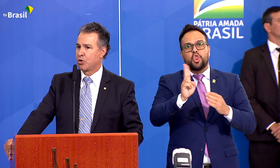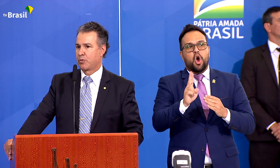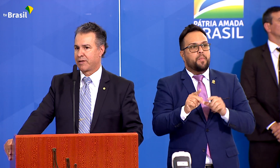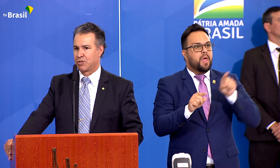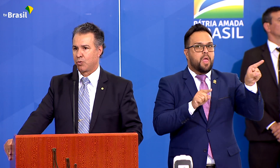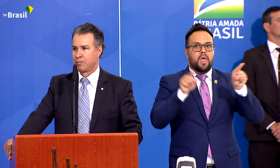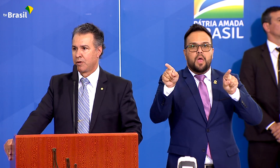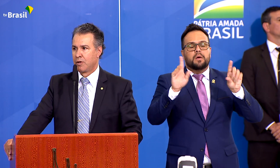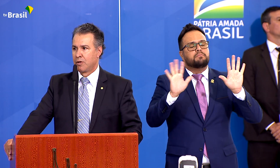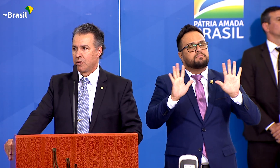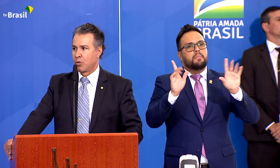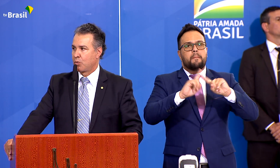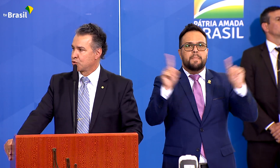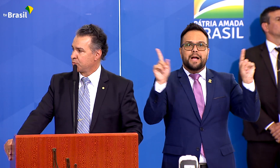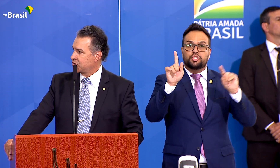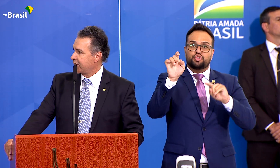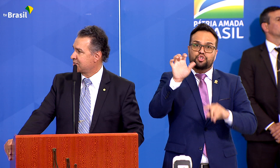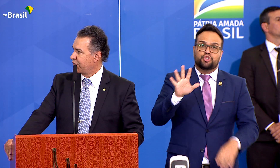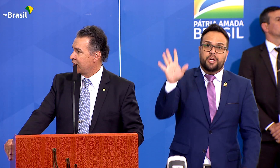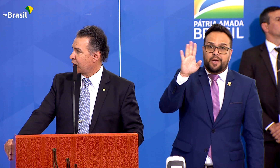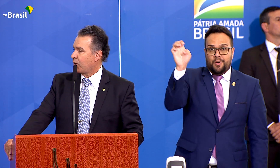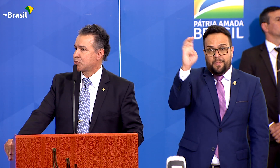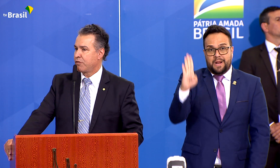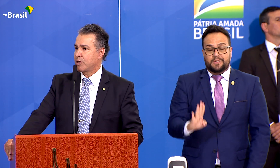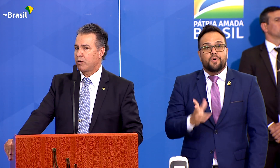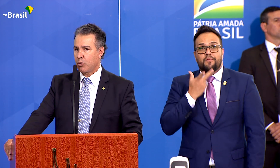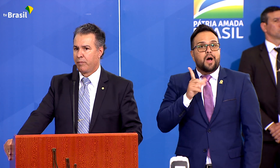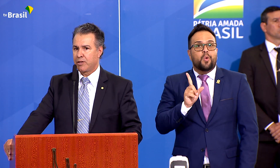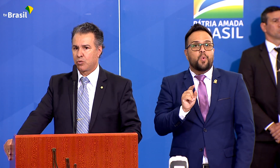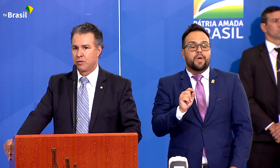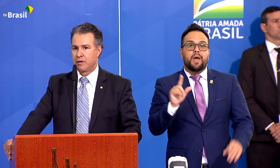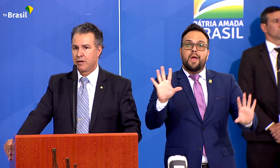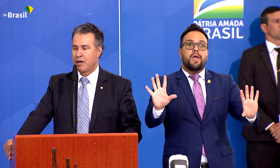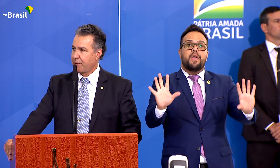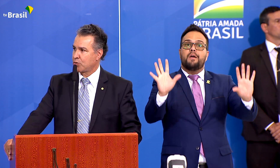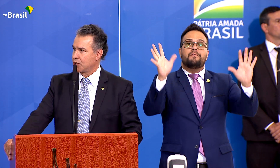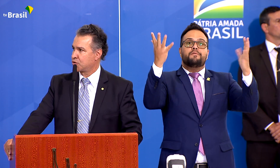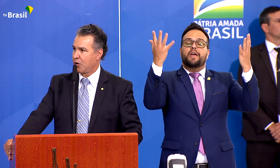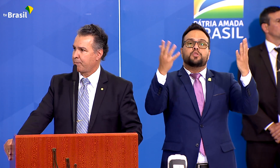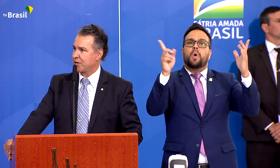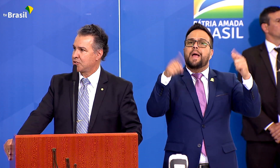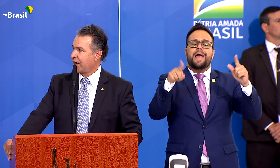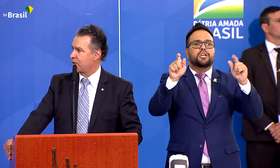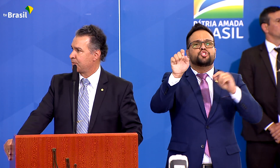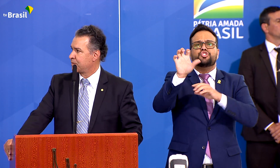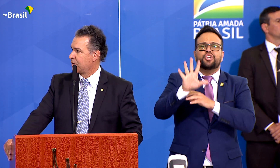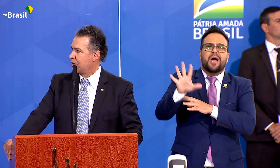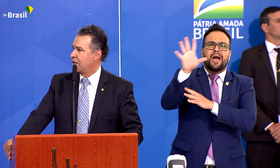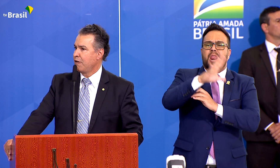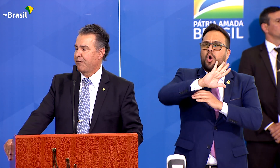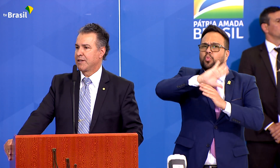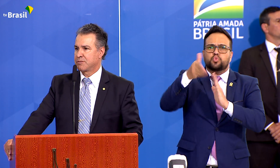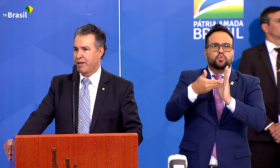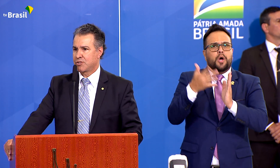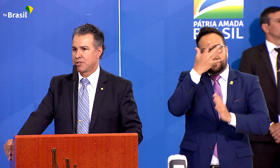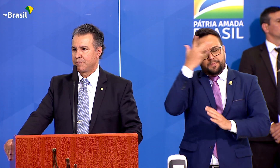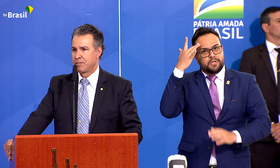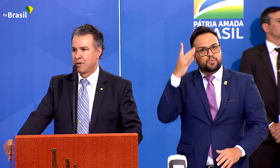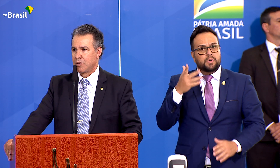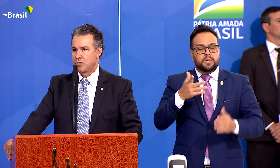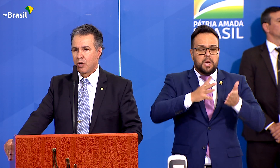para é para todo o Brasil costumo dizer que é cerveja é quase o evento é com médico é para todos não é partidário